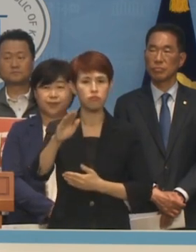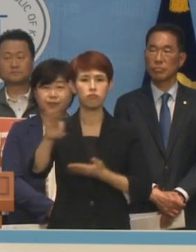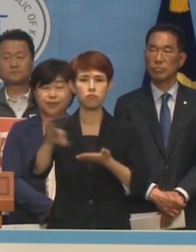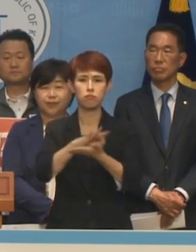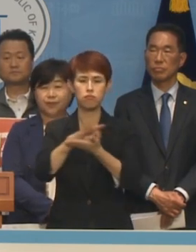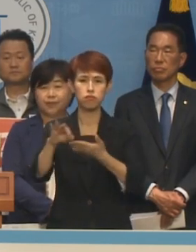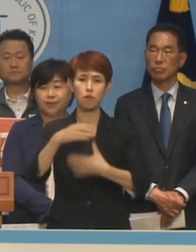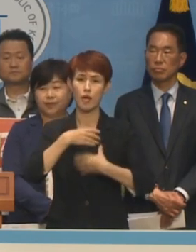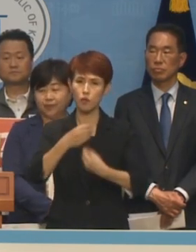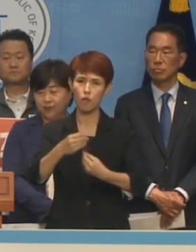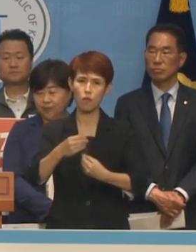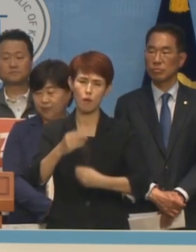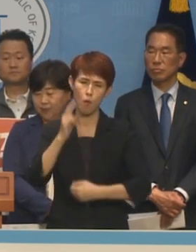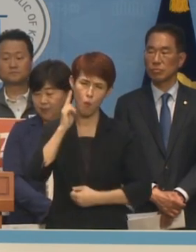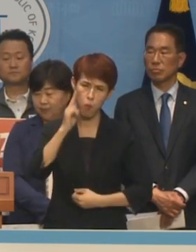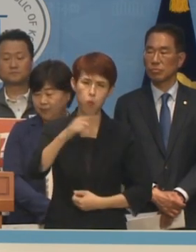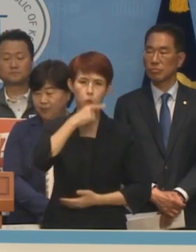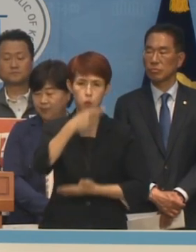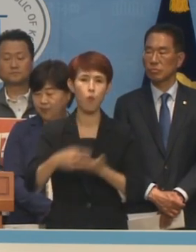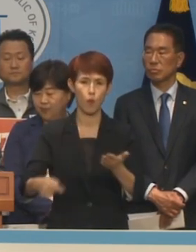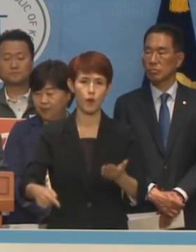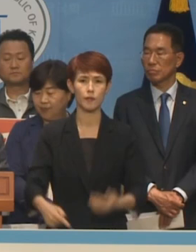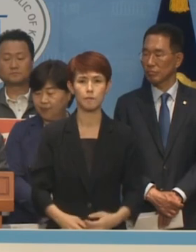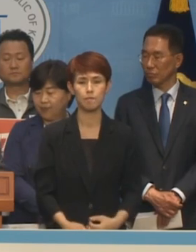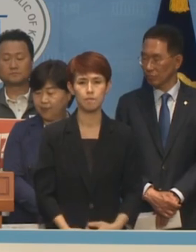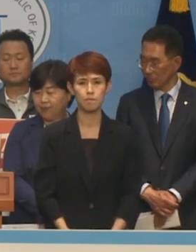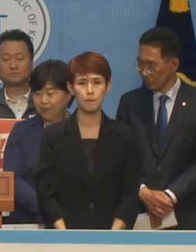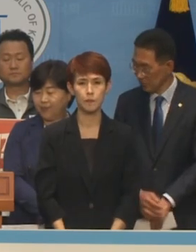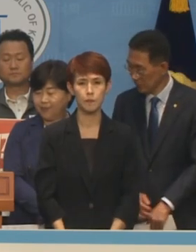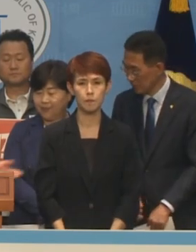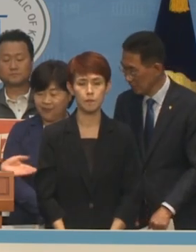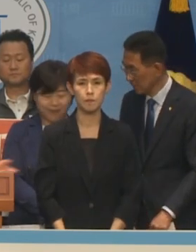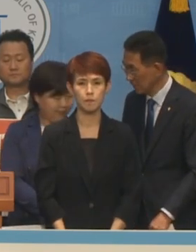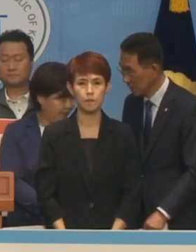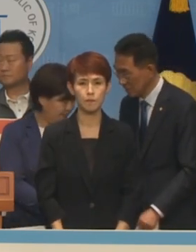심대한 타격을 주는 행위라 할 것이다.